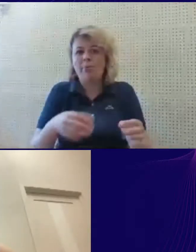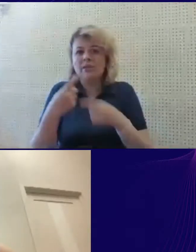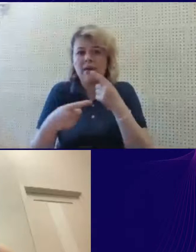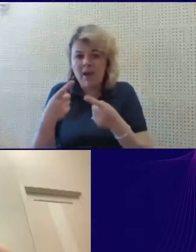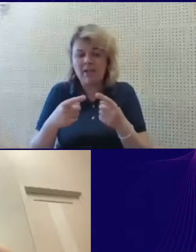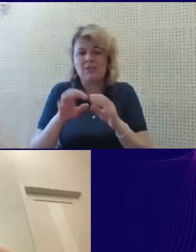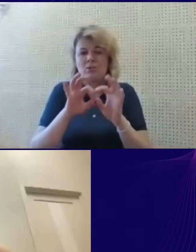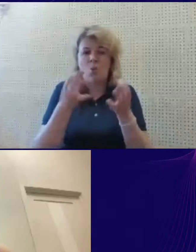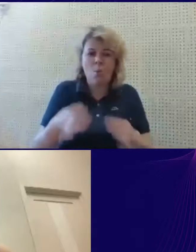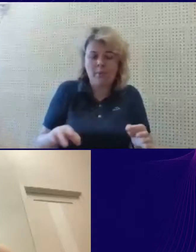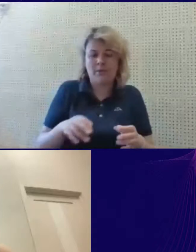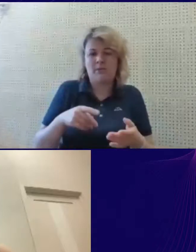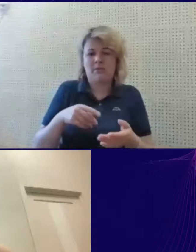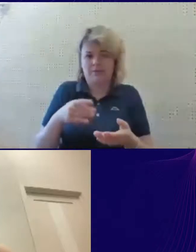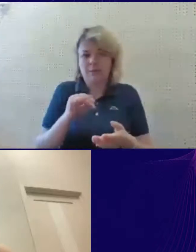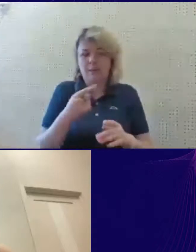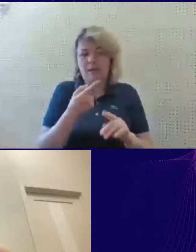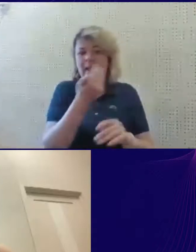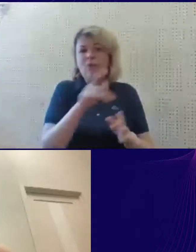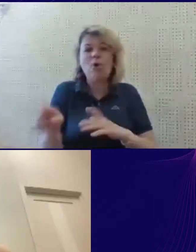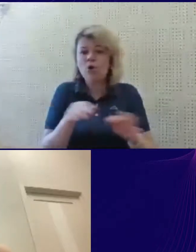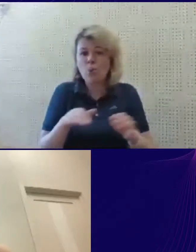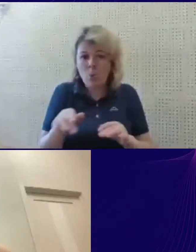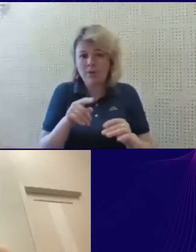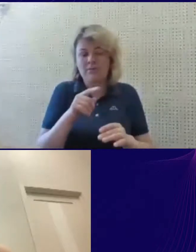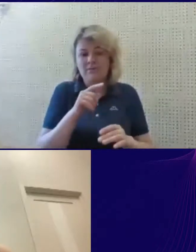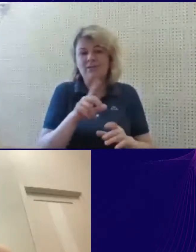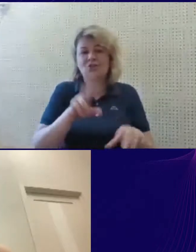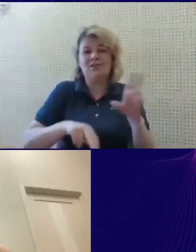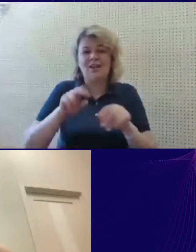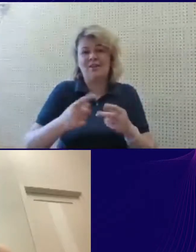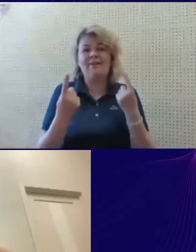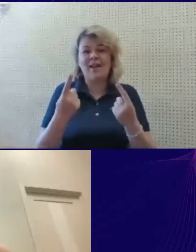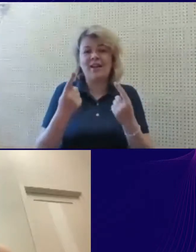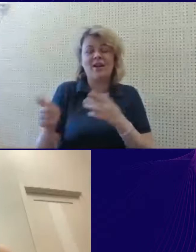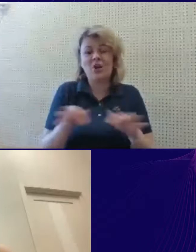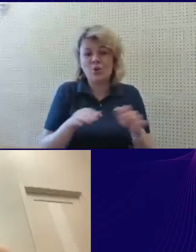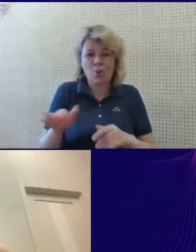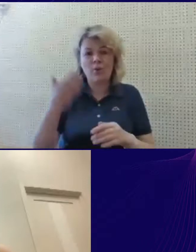позволило причислить эту роль к великим ролям талантливого артиста. Да? Но